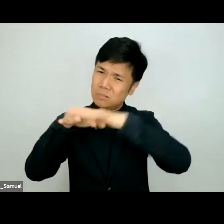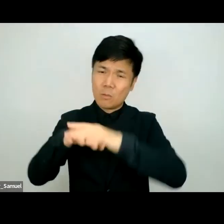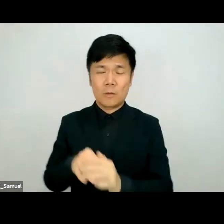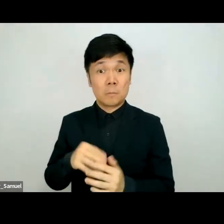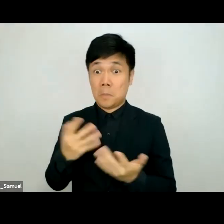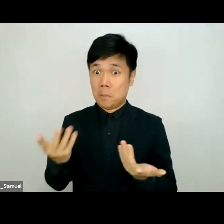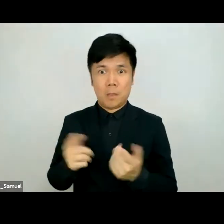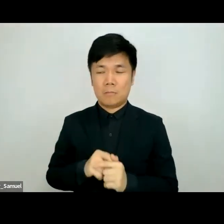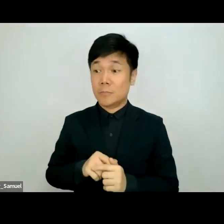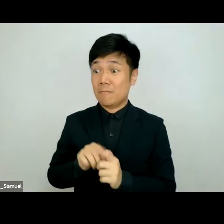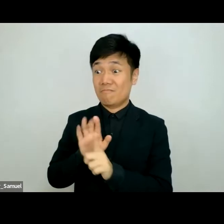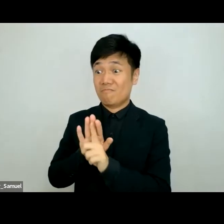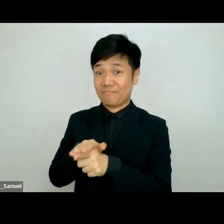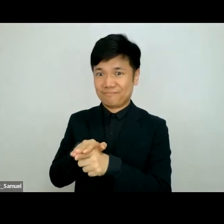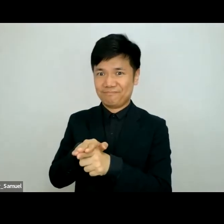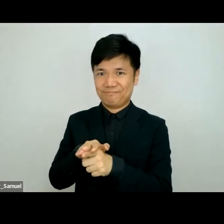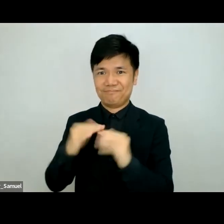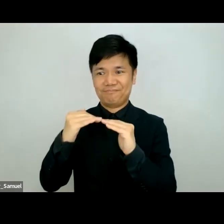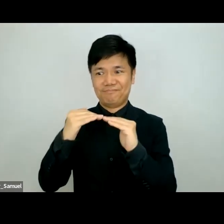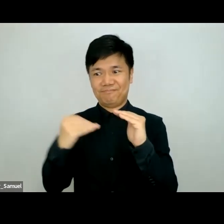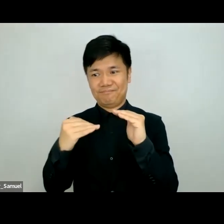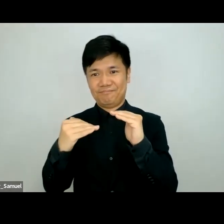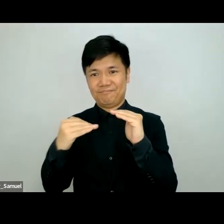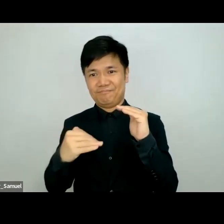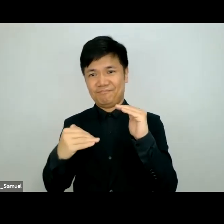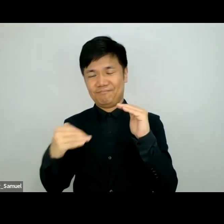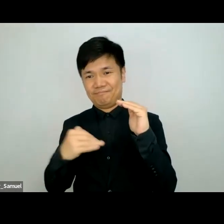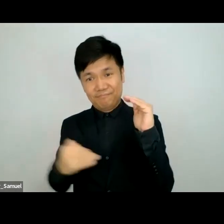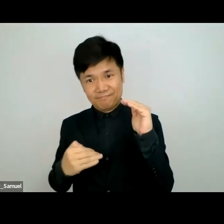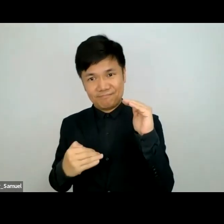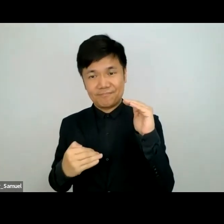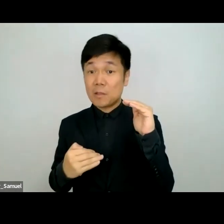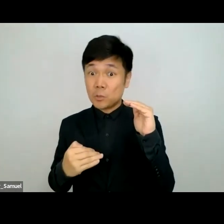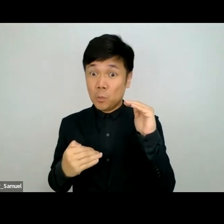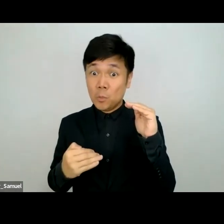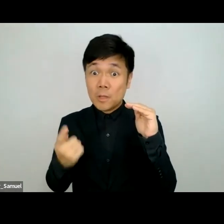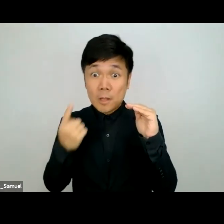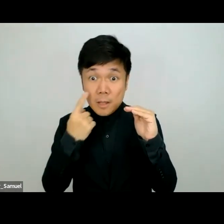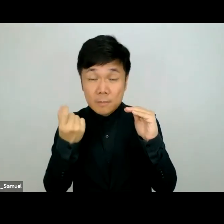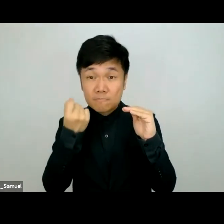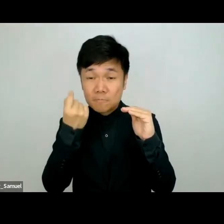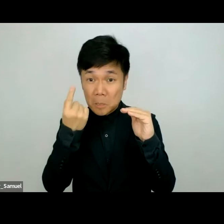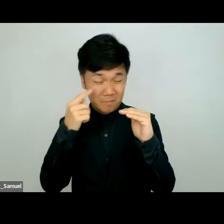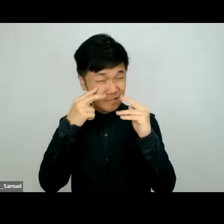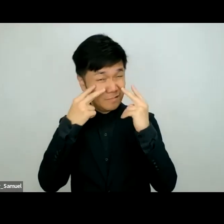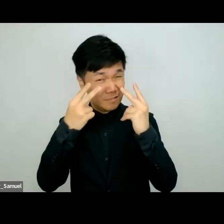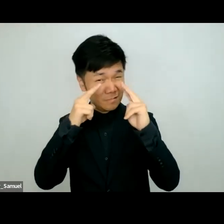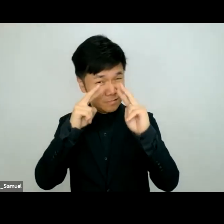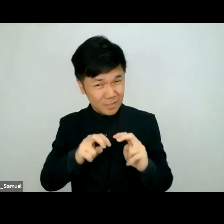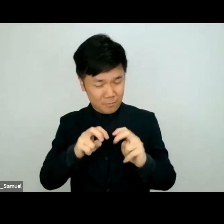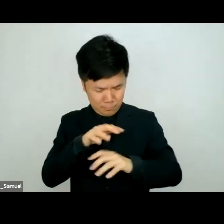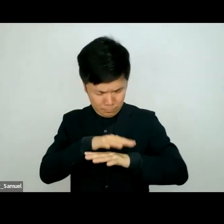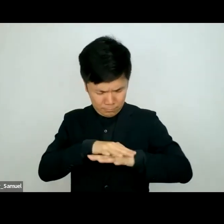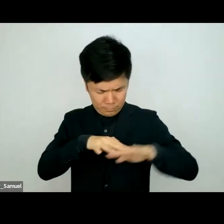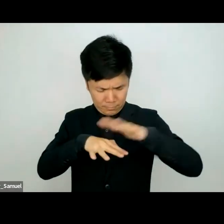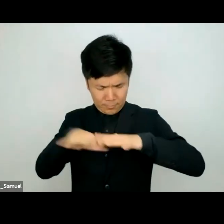nous voyons qu'il y a des pratiques discriminatoires qu'il faut attaquer et nous voyons la